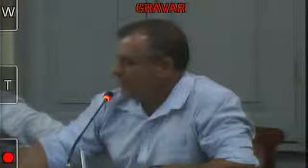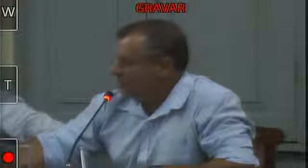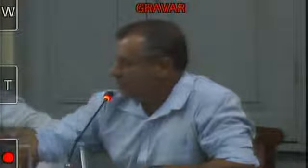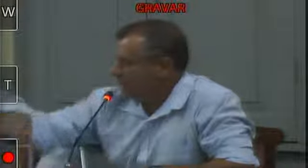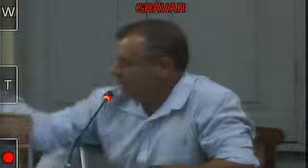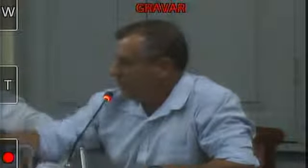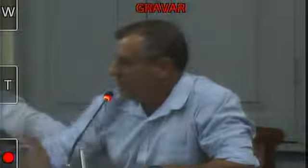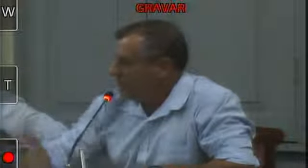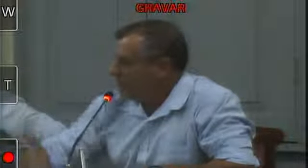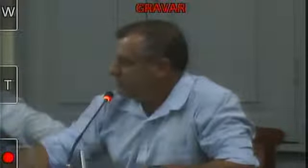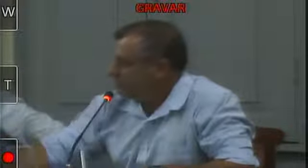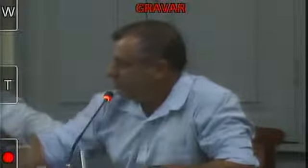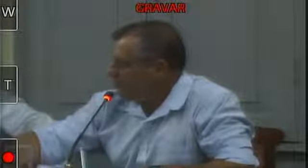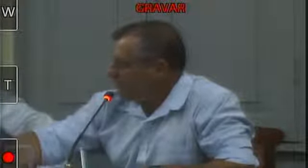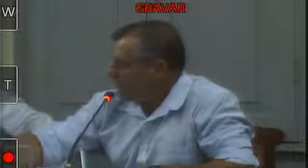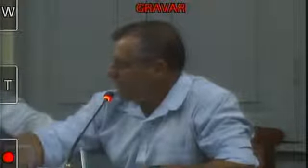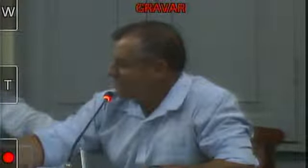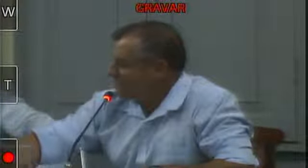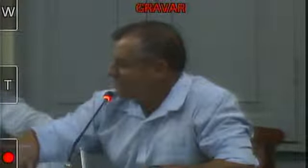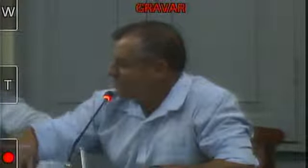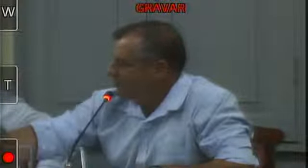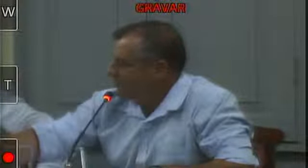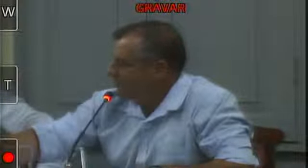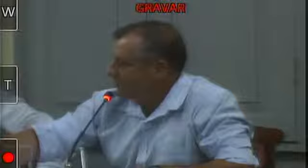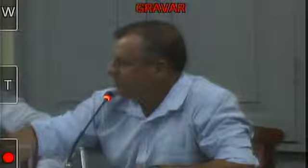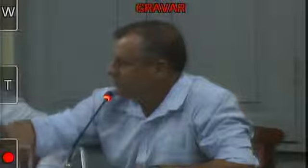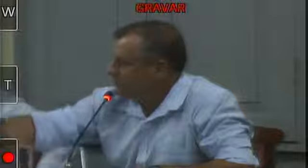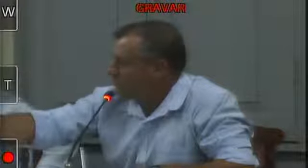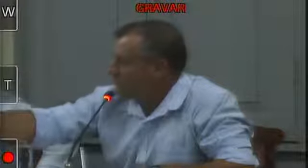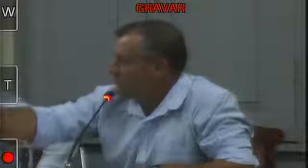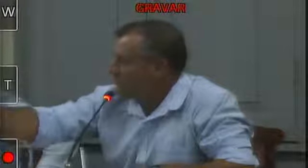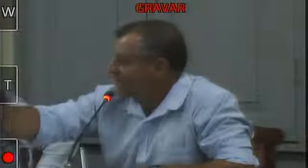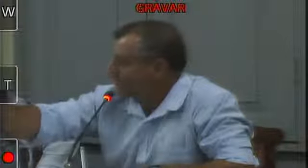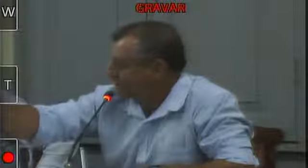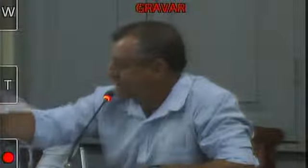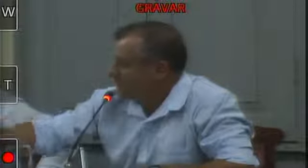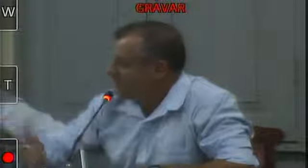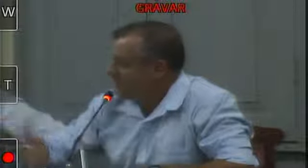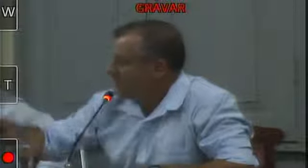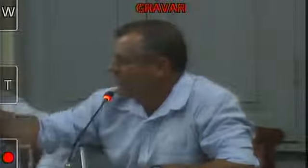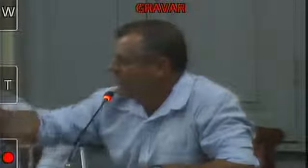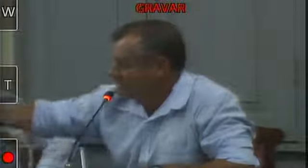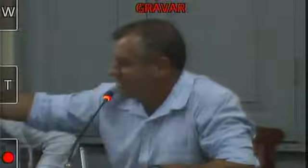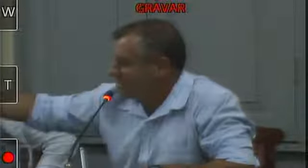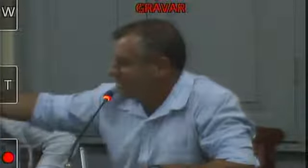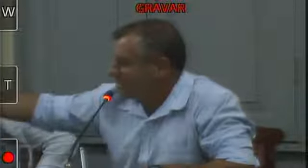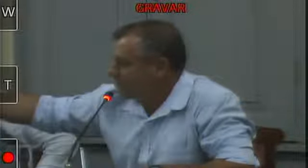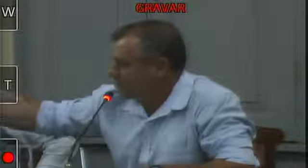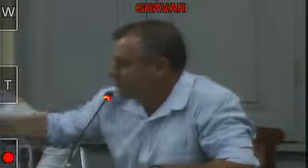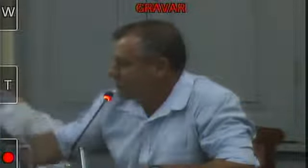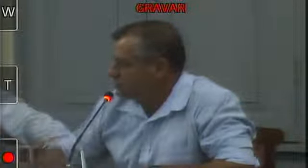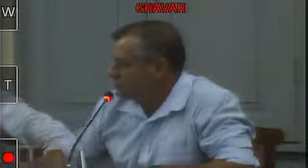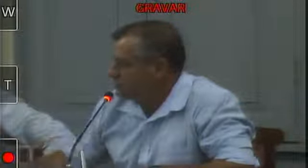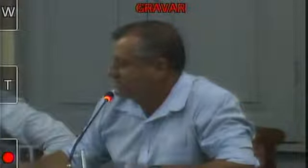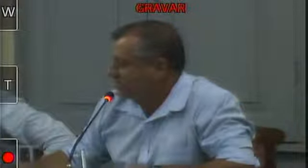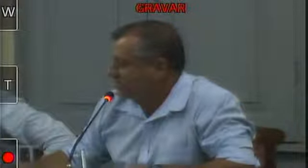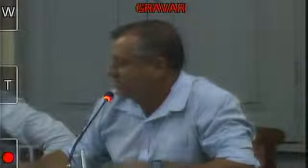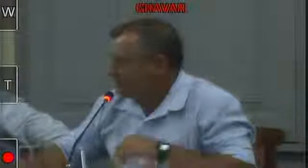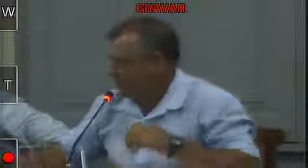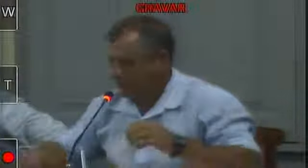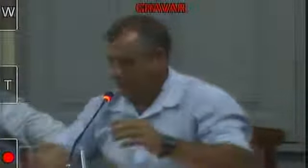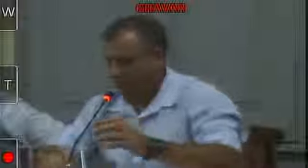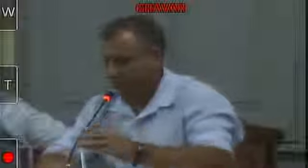prefeito, né, o envio de recurso lá de R$5.000 para contratar-se as bandas para ter o Carnaval, assim como os outros distritos